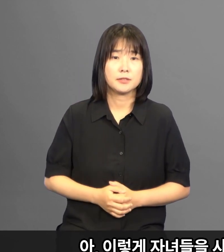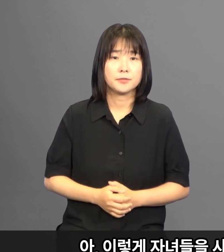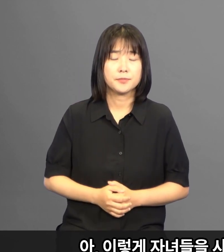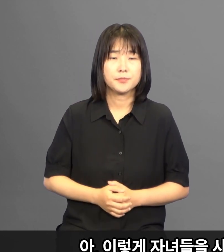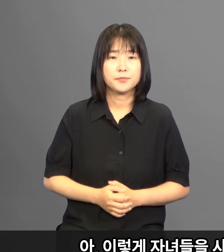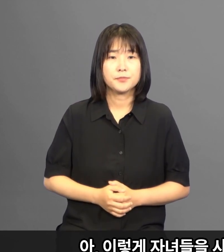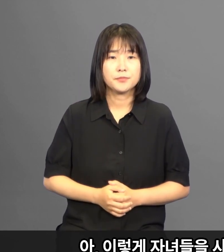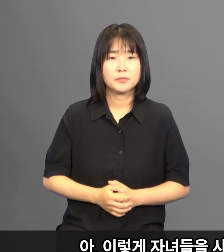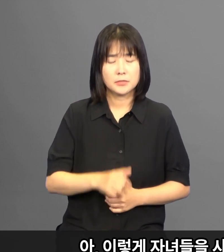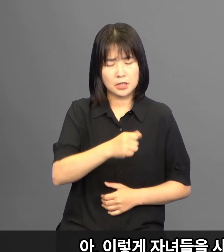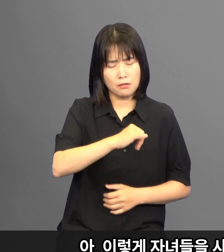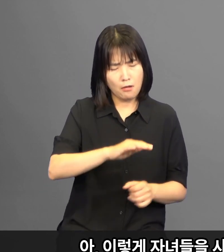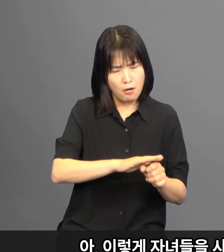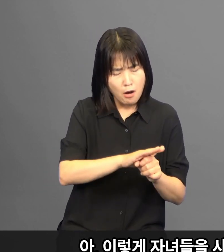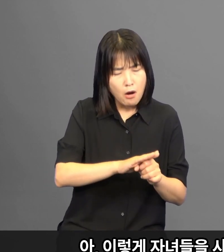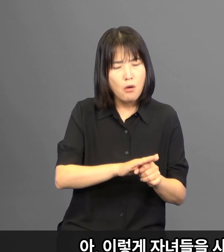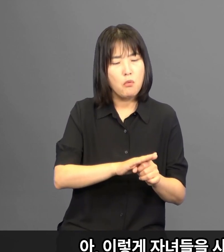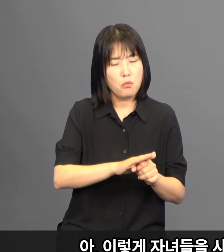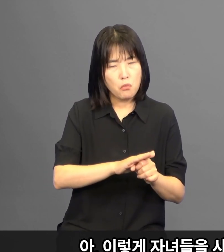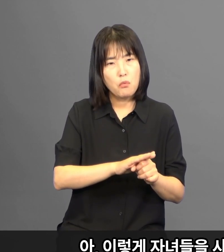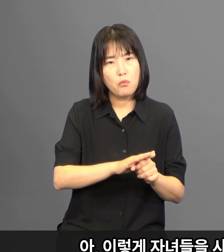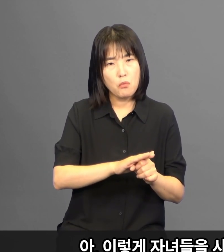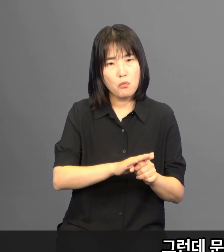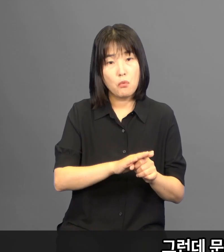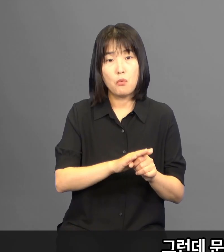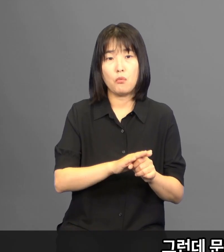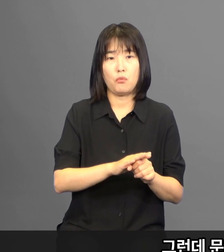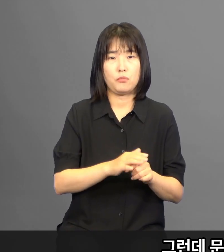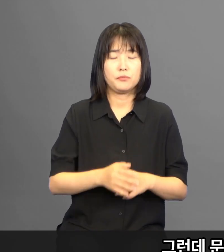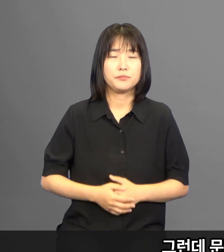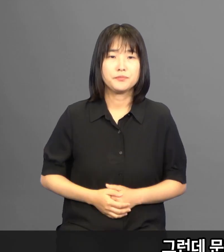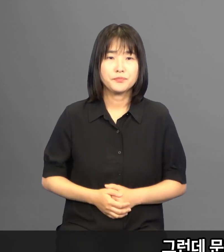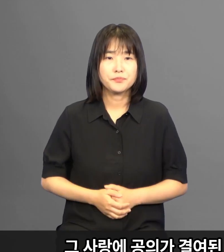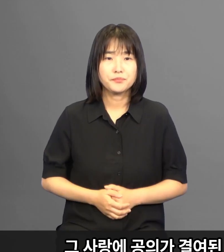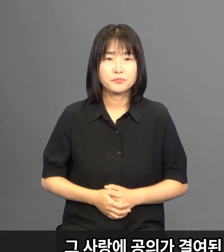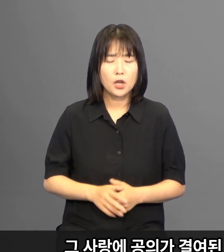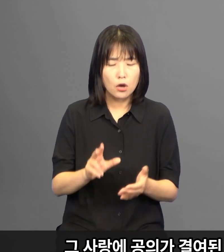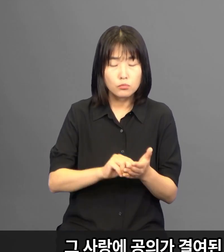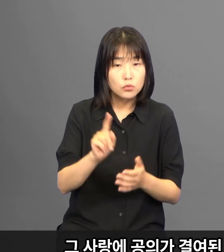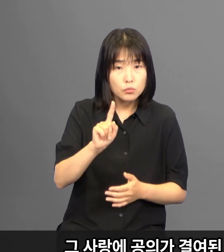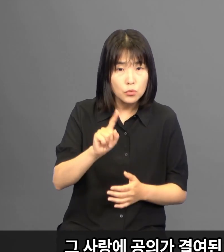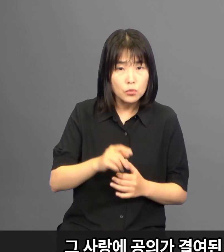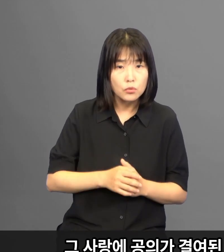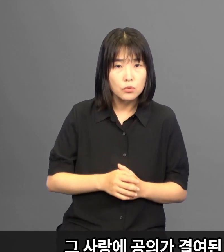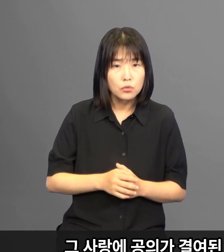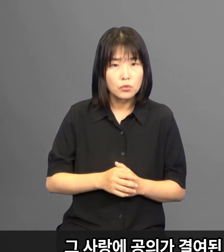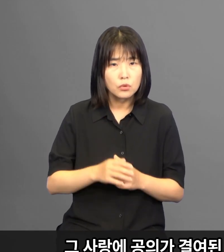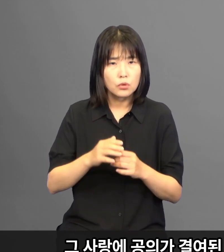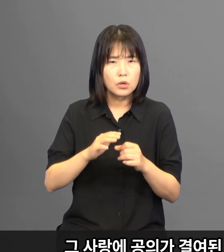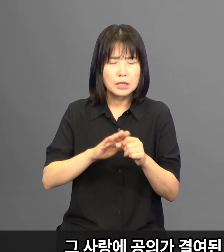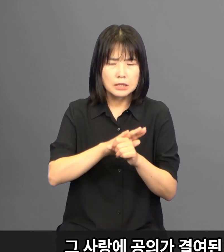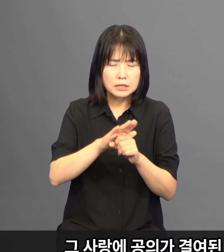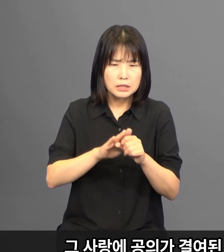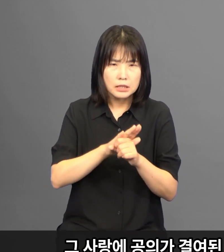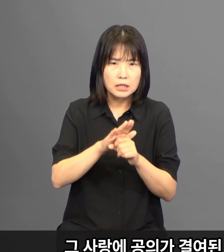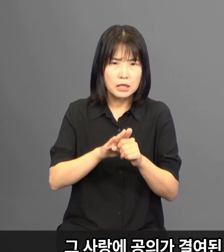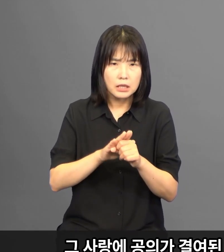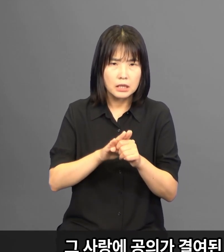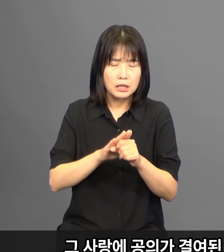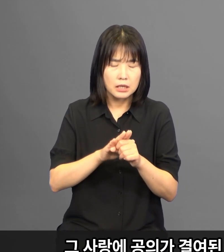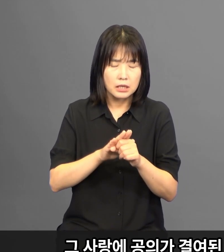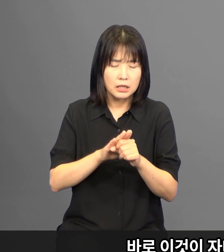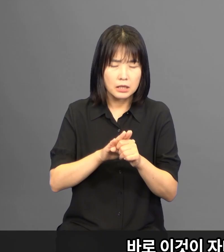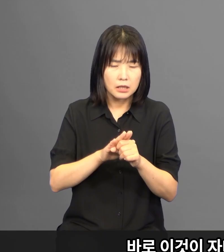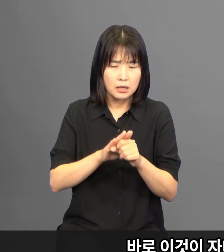이렇게 자녀들을 사랑할 수 있을까 싶을 정도로. 근데 문제는 무엇이냐면 그 사랑에 공의가 결여된 훈육이 없는